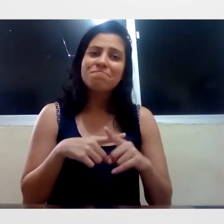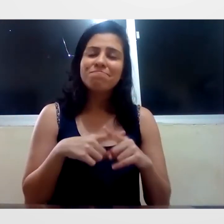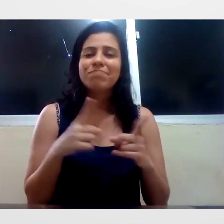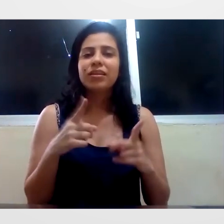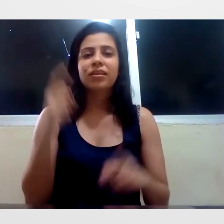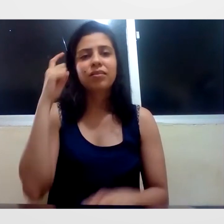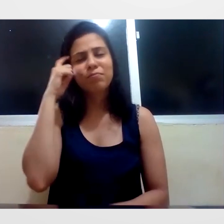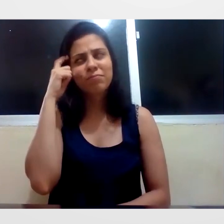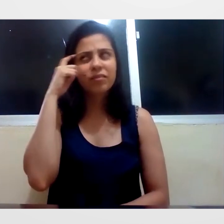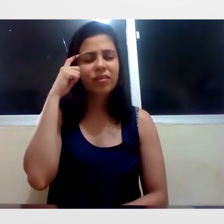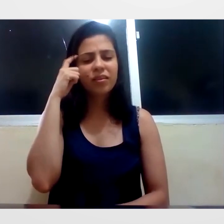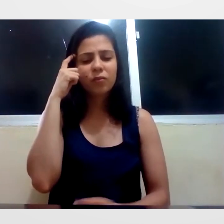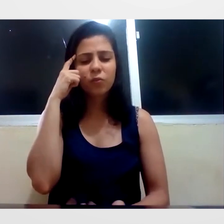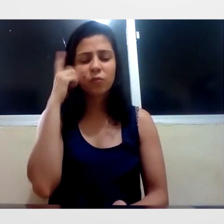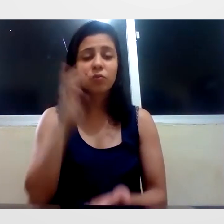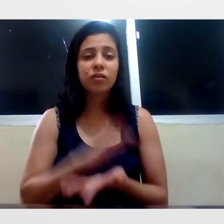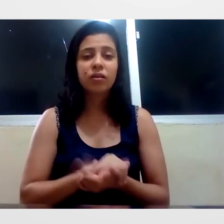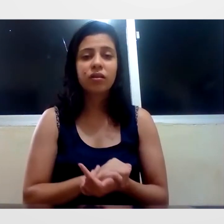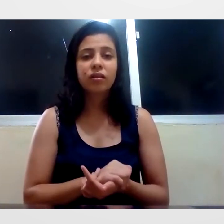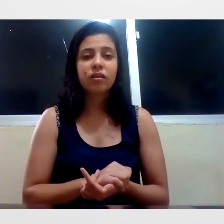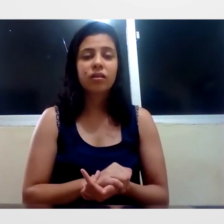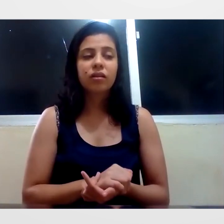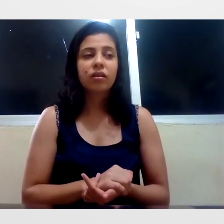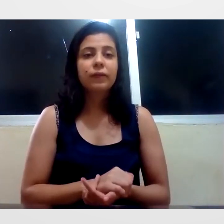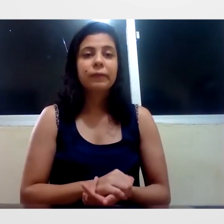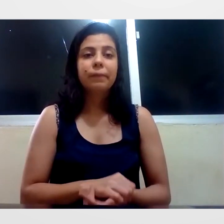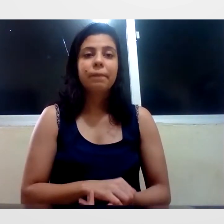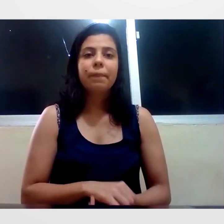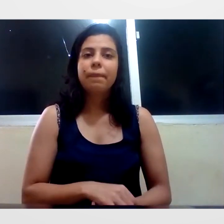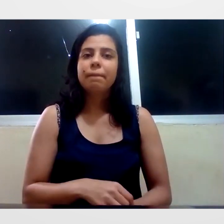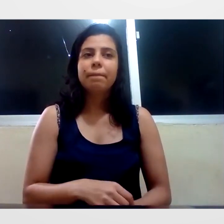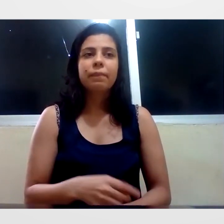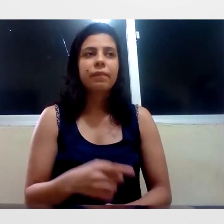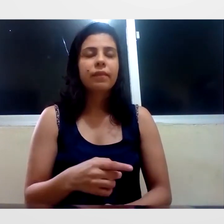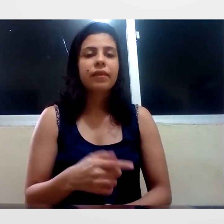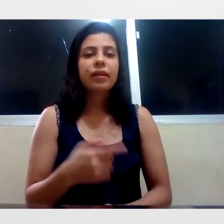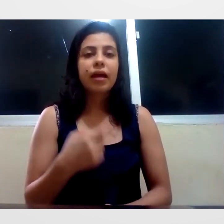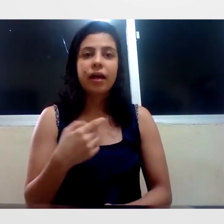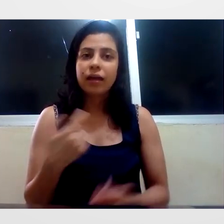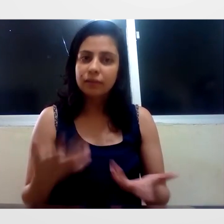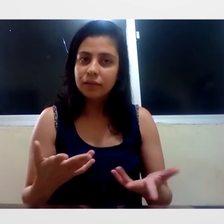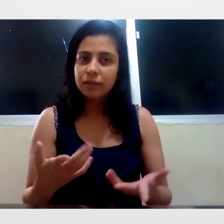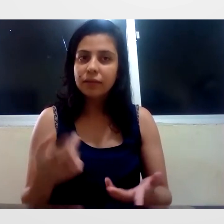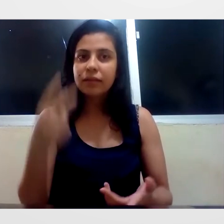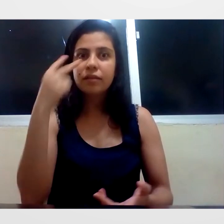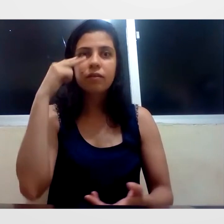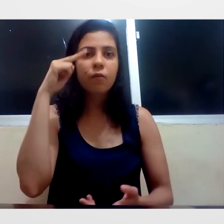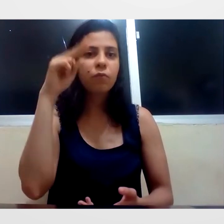fazendo o método e me recomendou. E eu fiquei pensando assim, será que eu vou aprender? Já fiz esses outros cursinhos, não